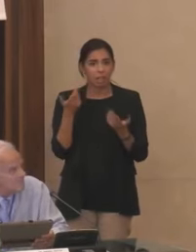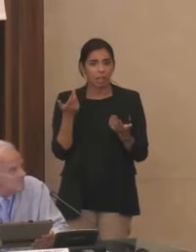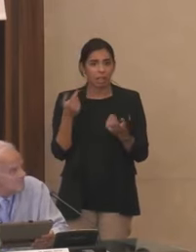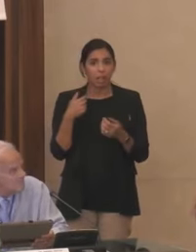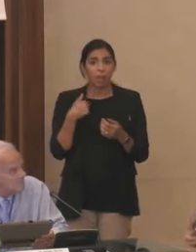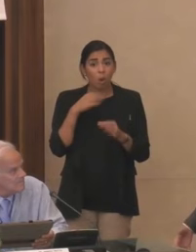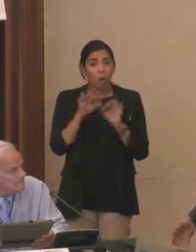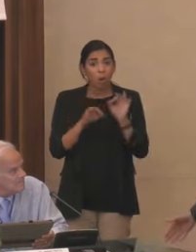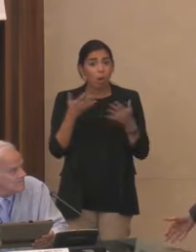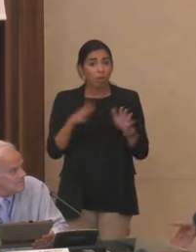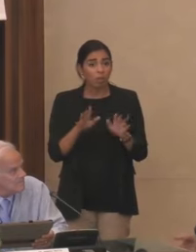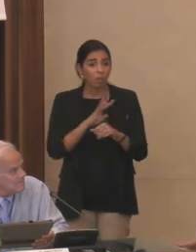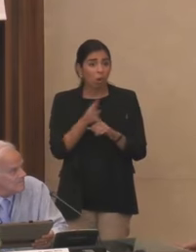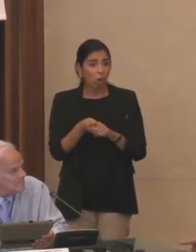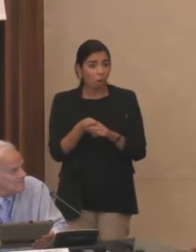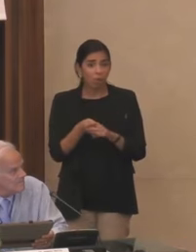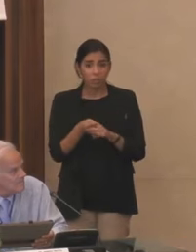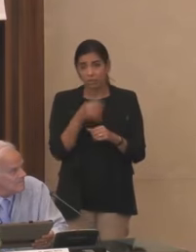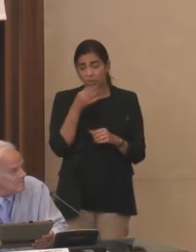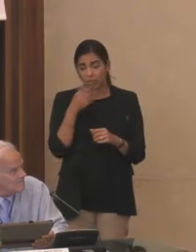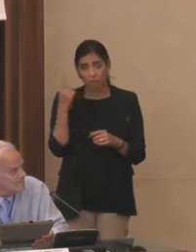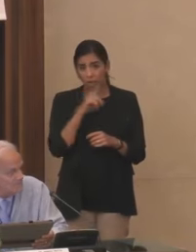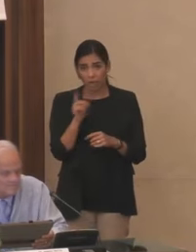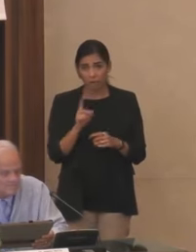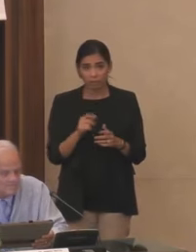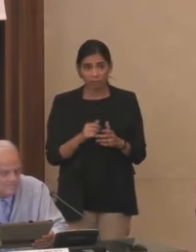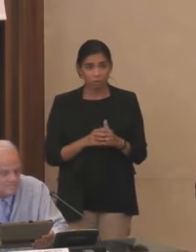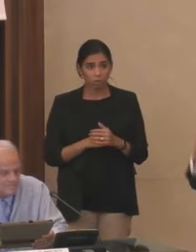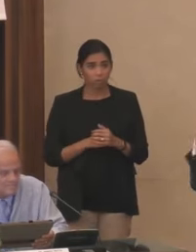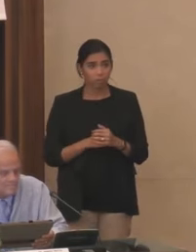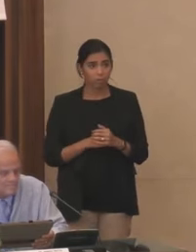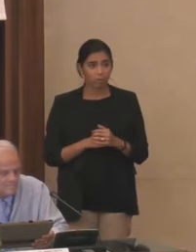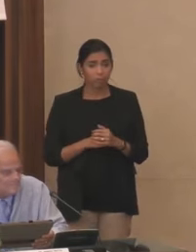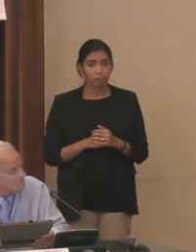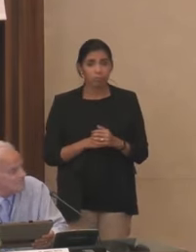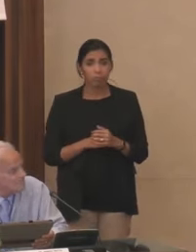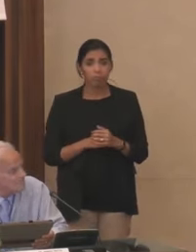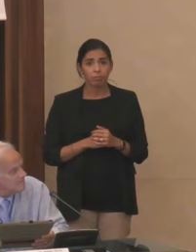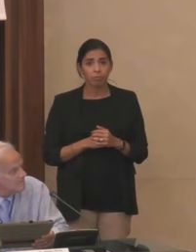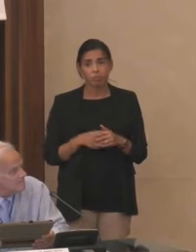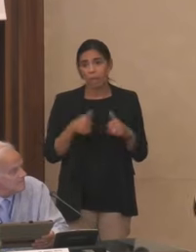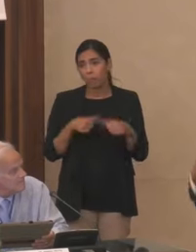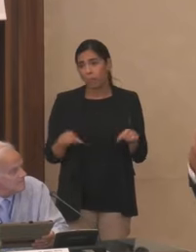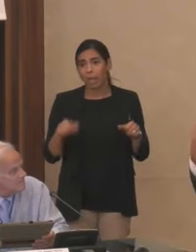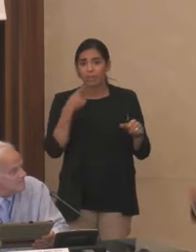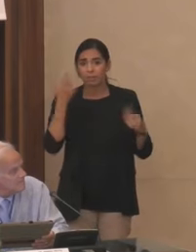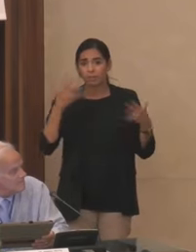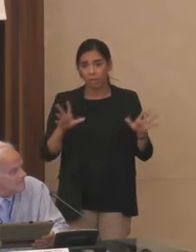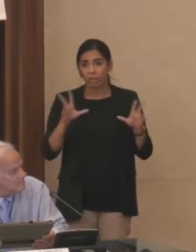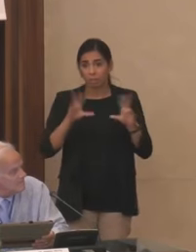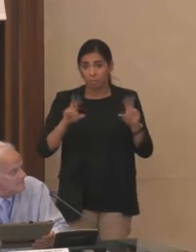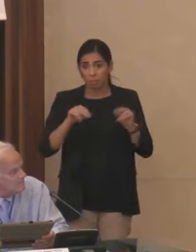curarlo, non deve essere così difficile. Le basi le hanno dette, non starò qui a ripetervi tutto lo